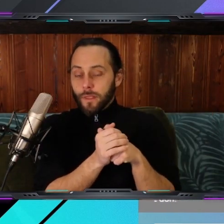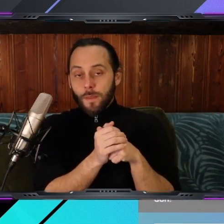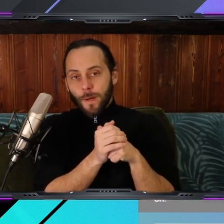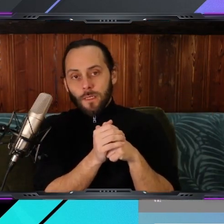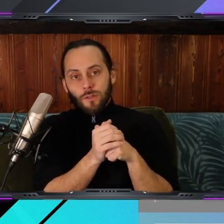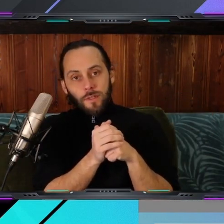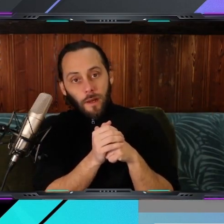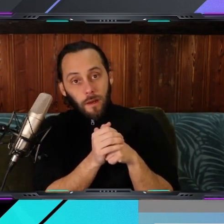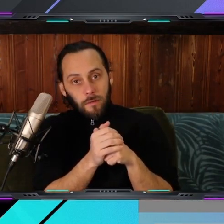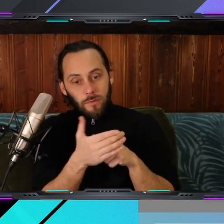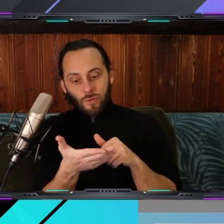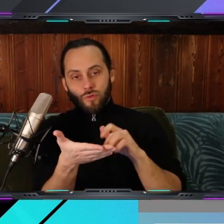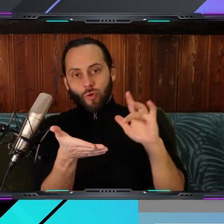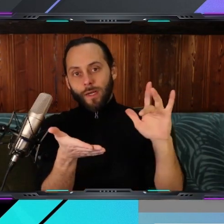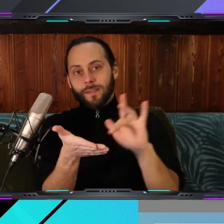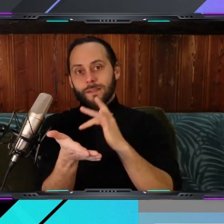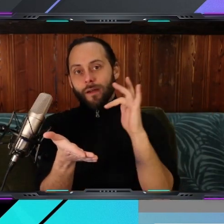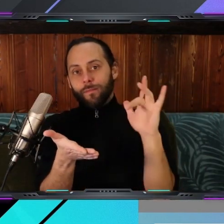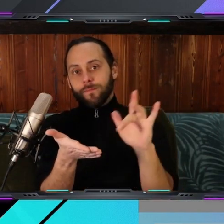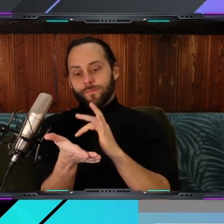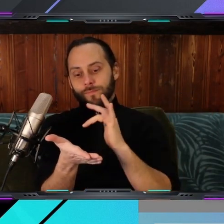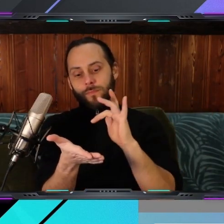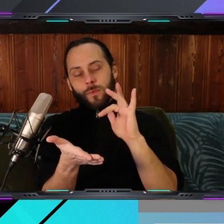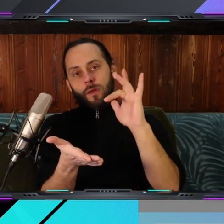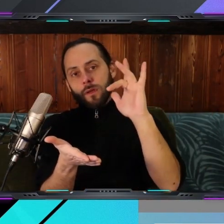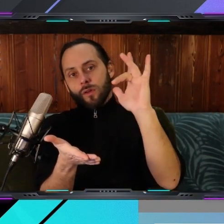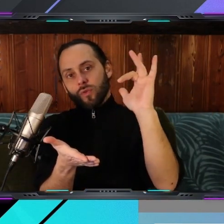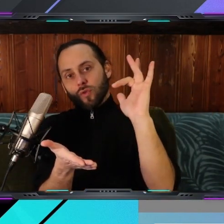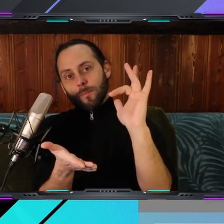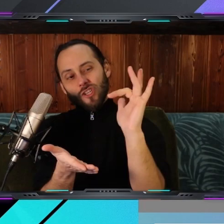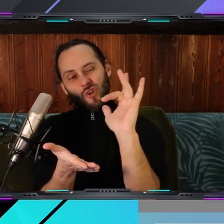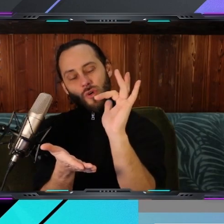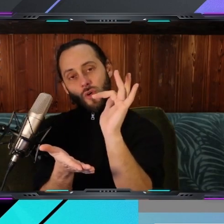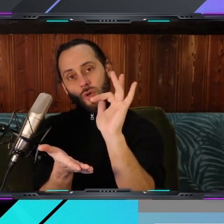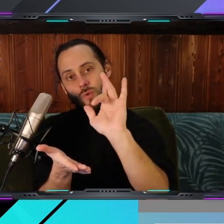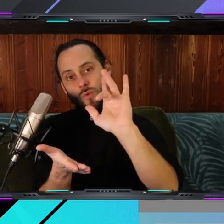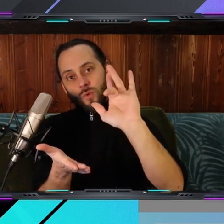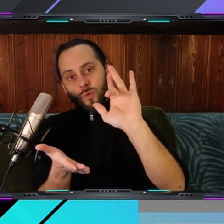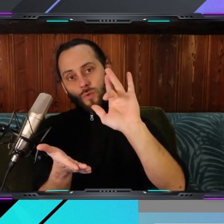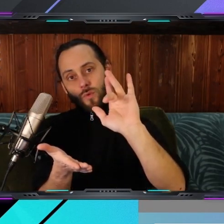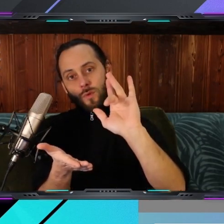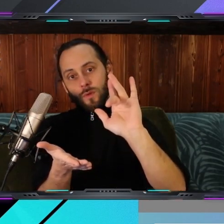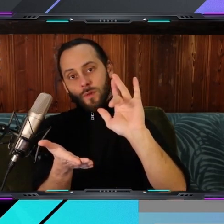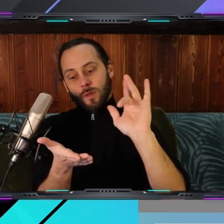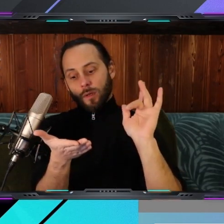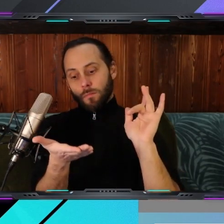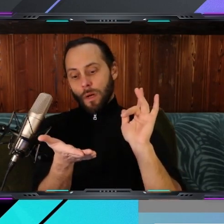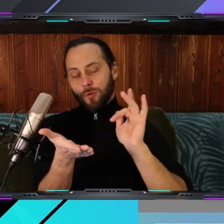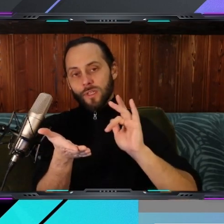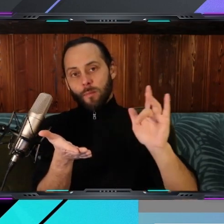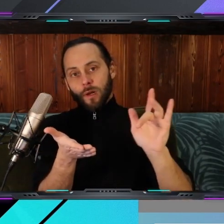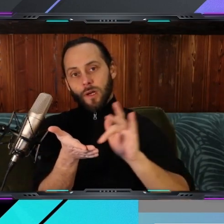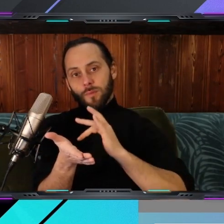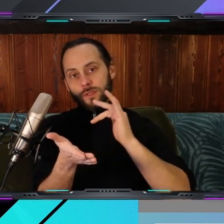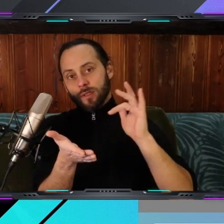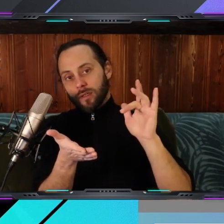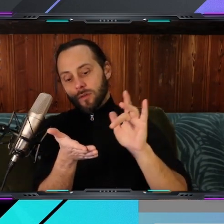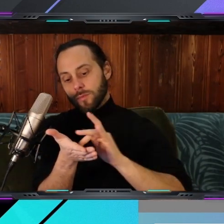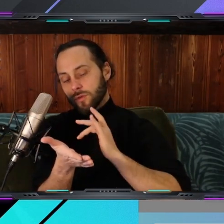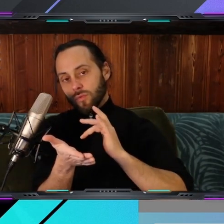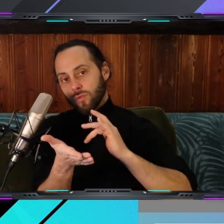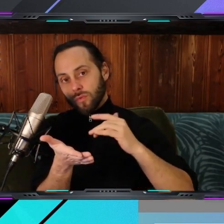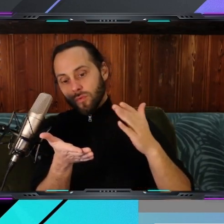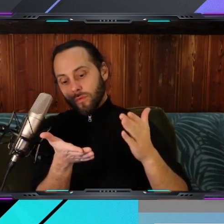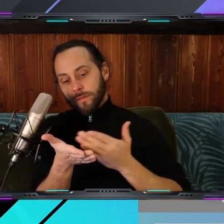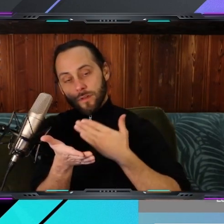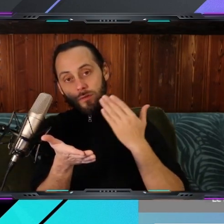Et puis un iPad, j'en sais rien. Je crois que c'est ça. Donc majeur. Main posée à plat, et puis c'est comme